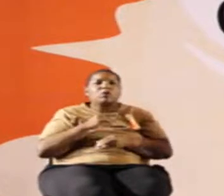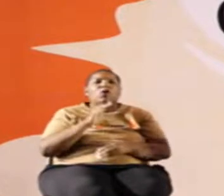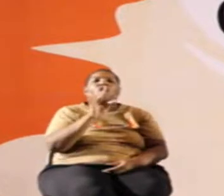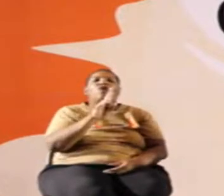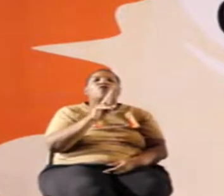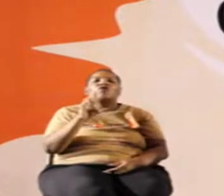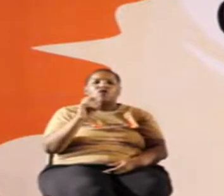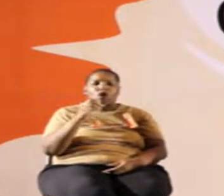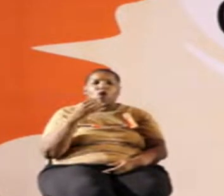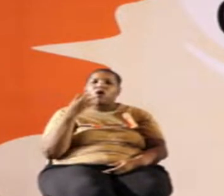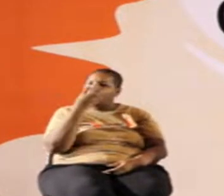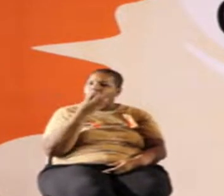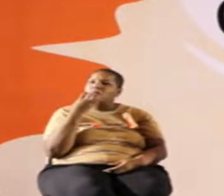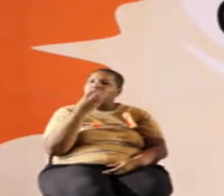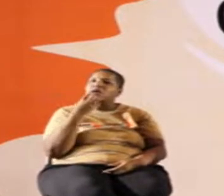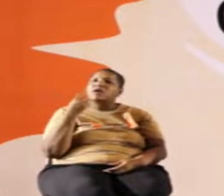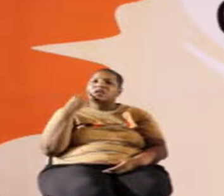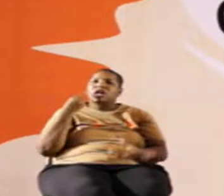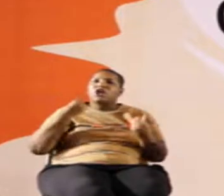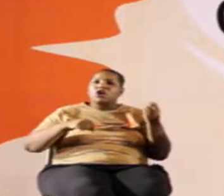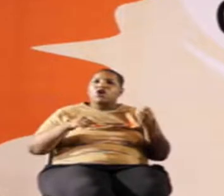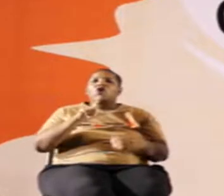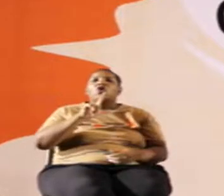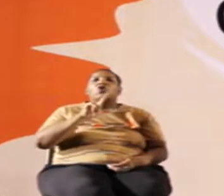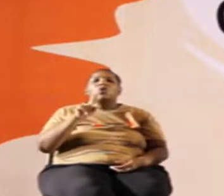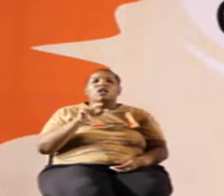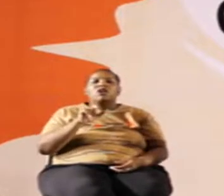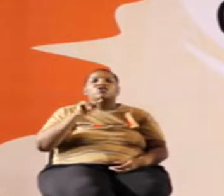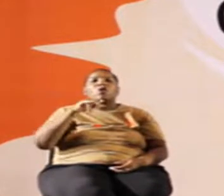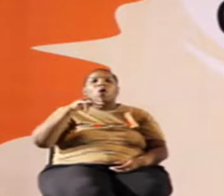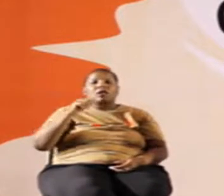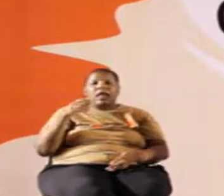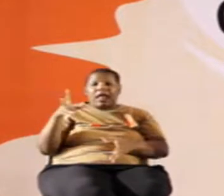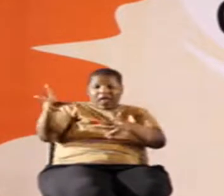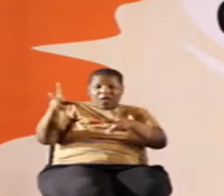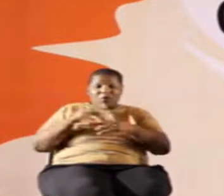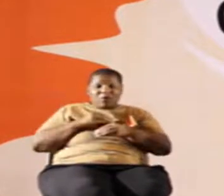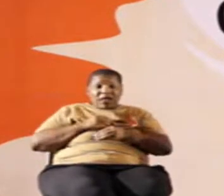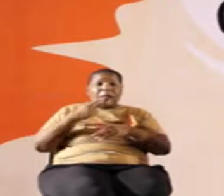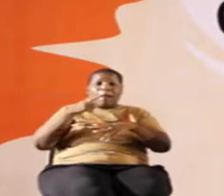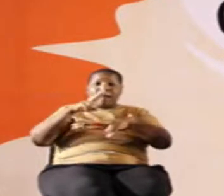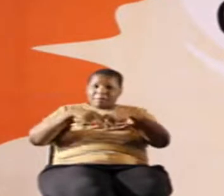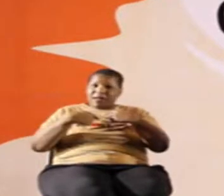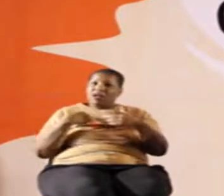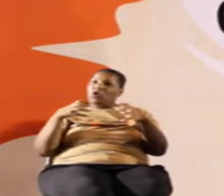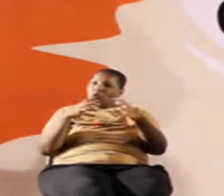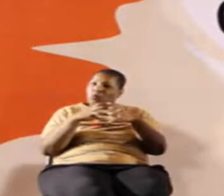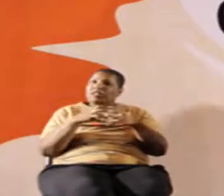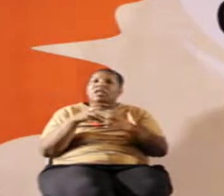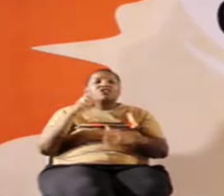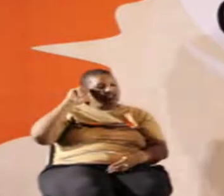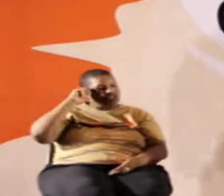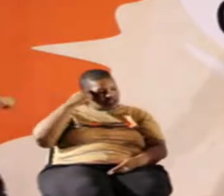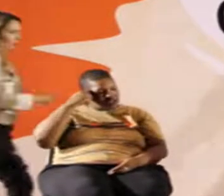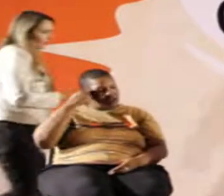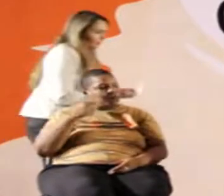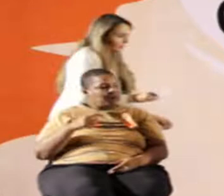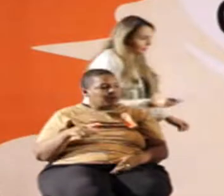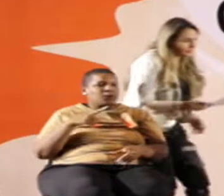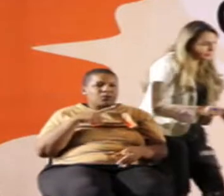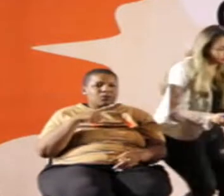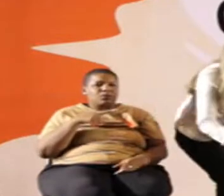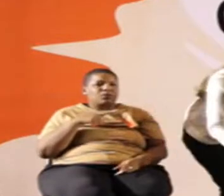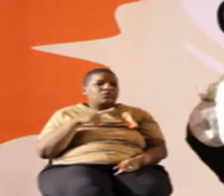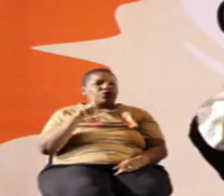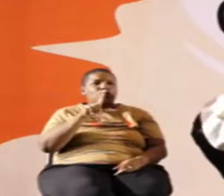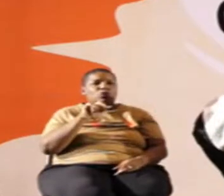Exatamente. E é uma música, está aí Luiz Gonzaga lembrando que o forró foi apropriado pela comunidade negra. Né? Luiz Gonzaga, aquele